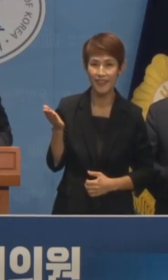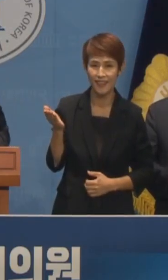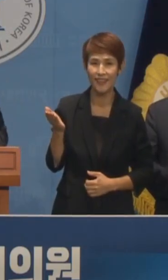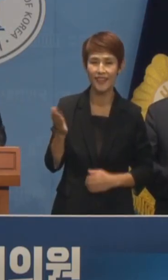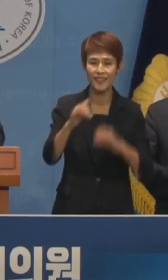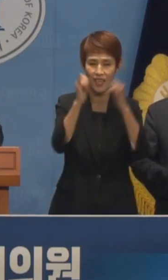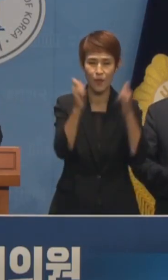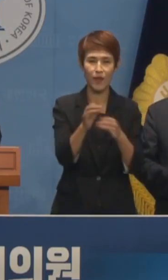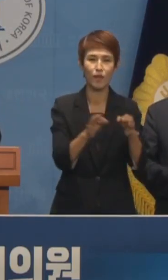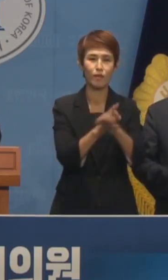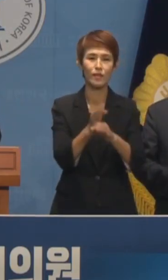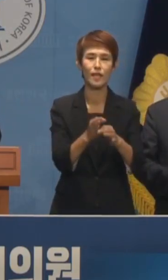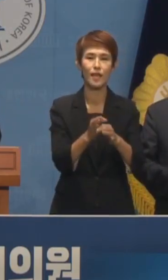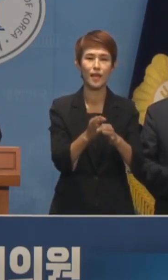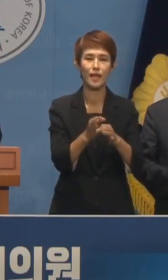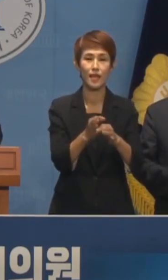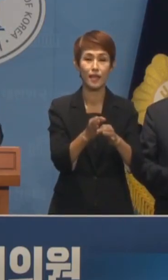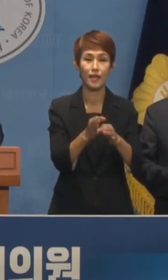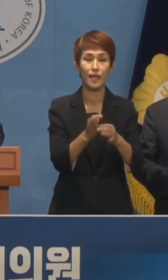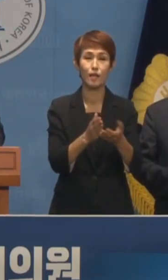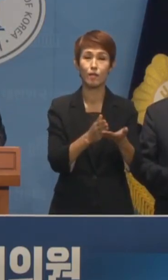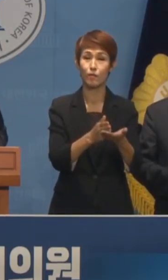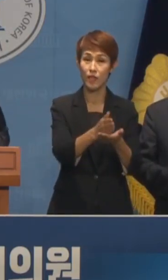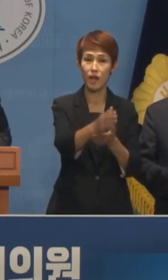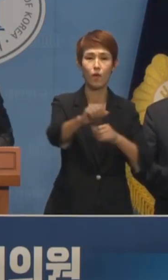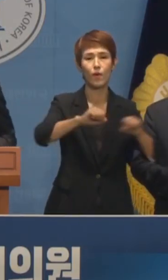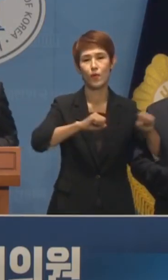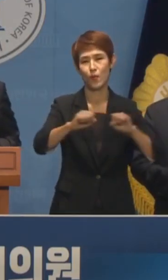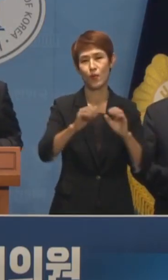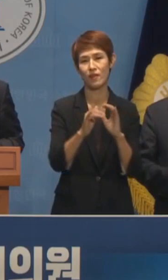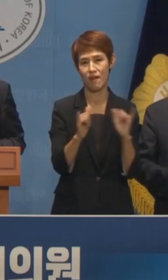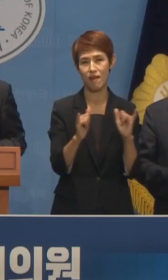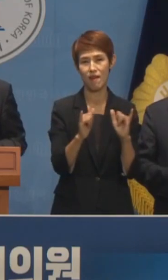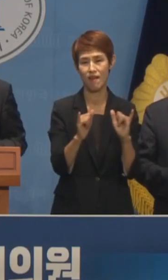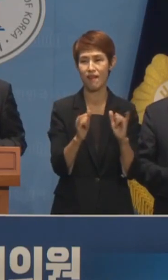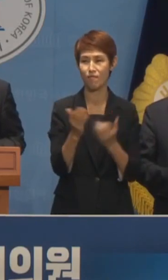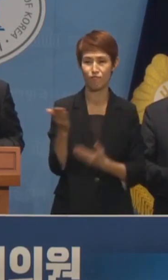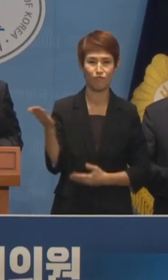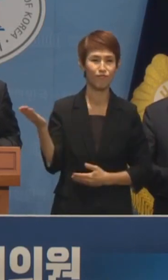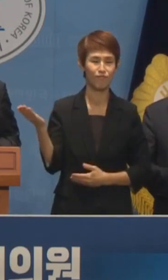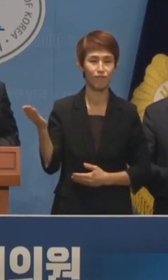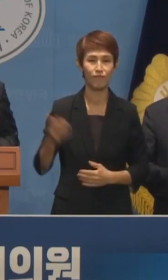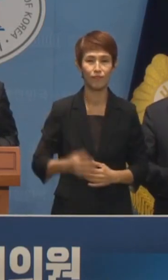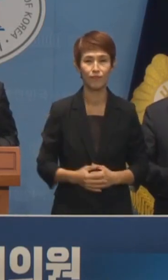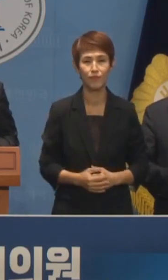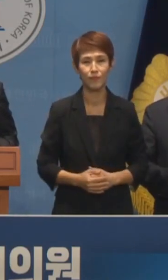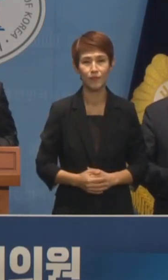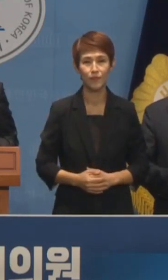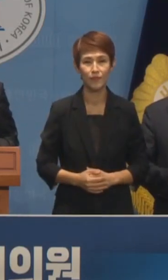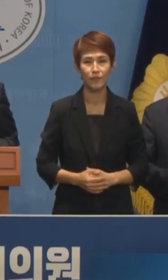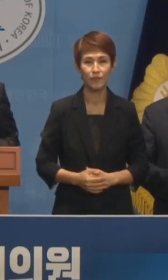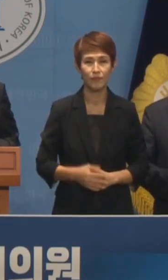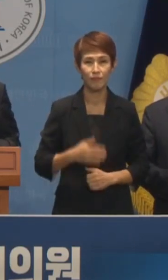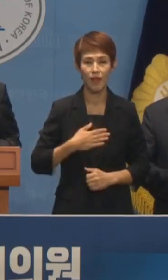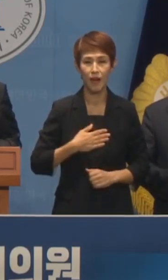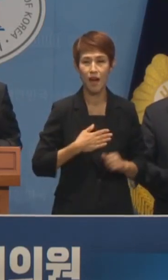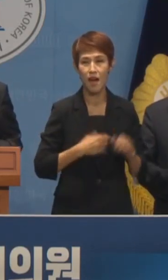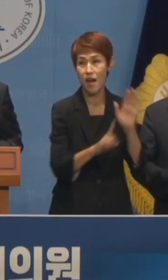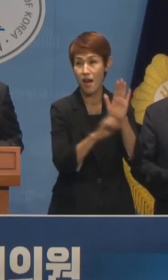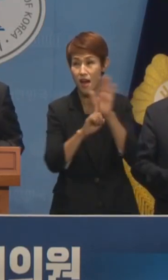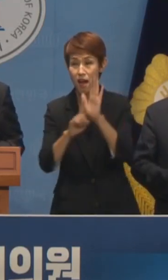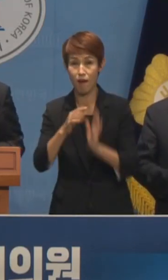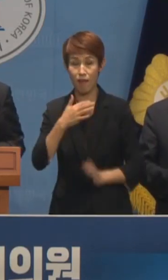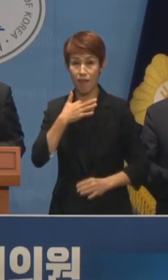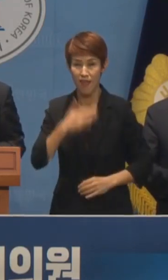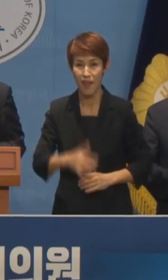사회적경제 분야에 활동하고 계시는 많은 분들께서도 오늘 이 자리 제가 소문 많이 안 했는데 함께